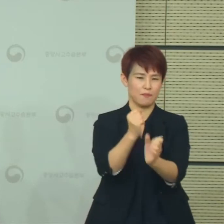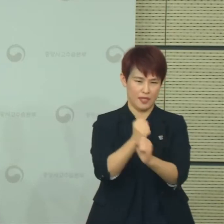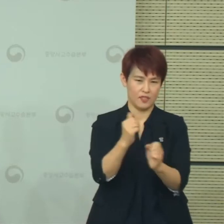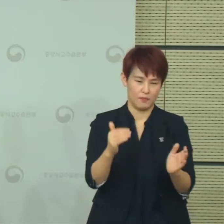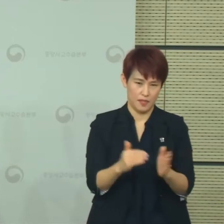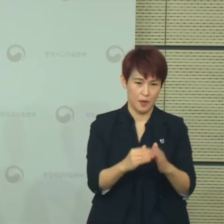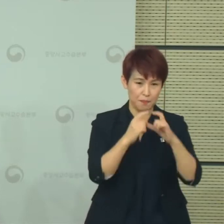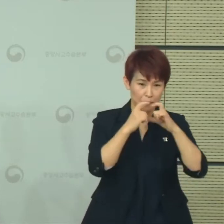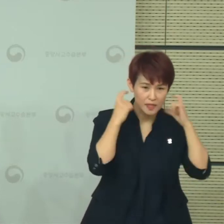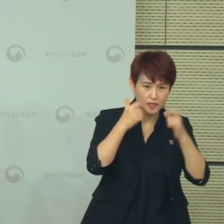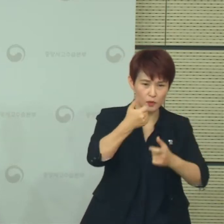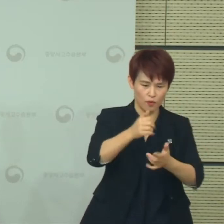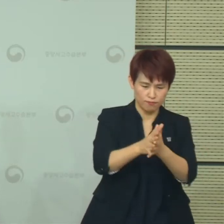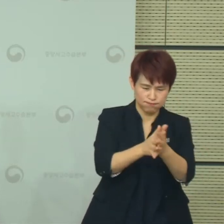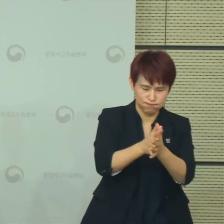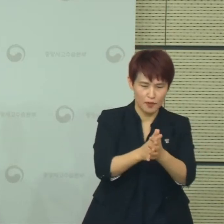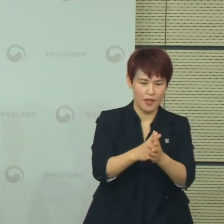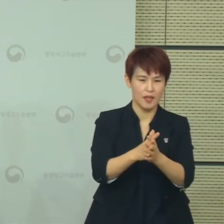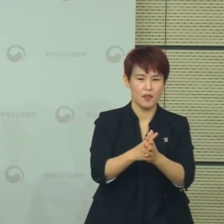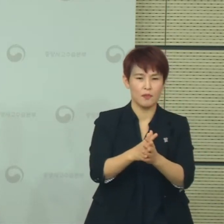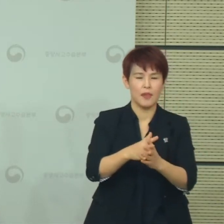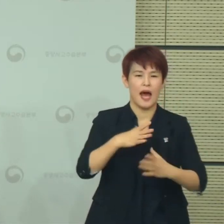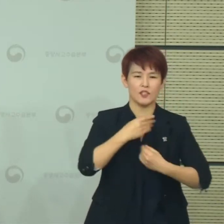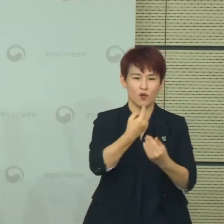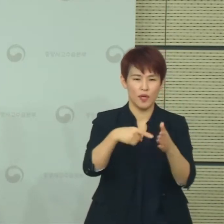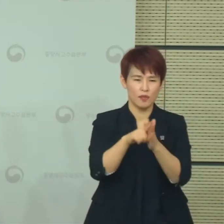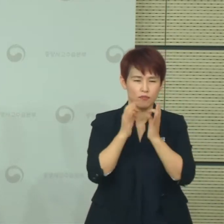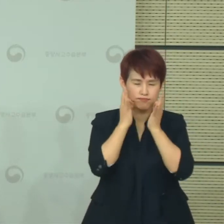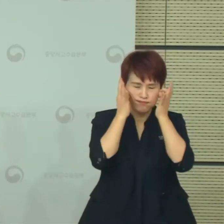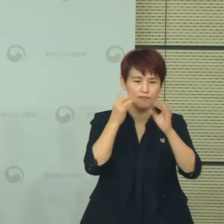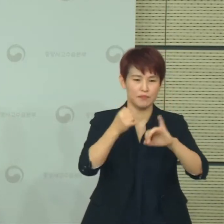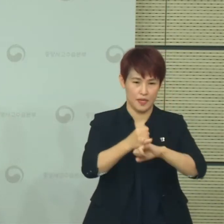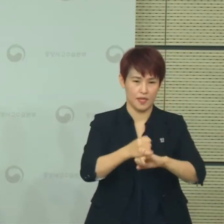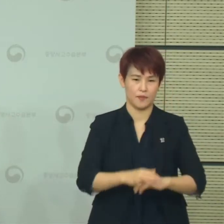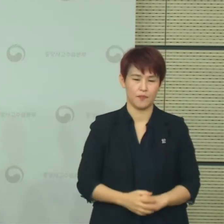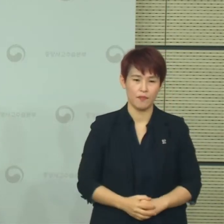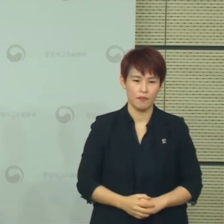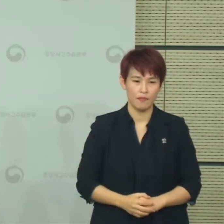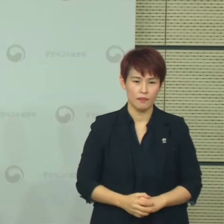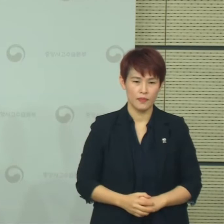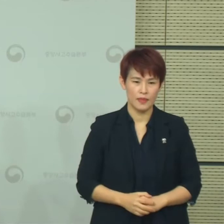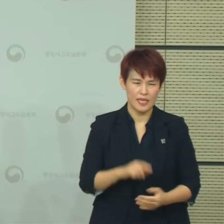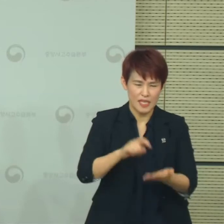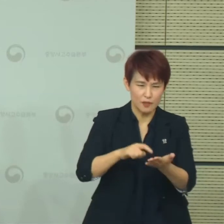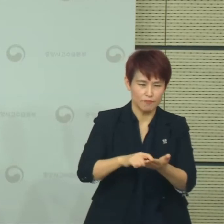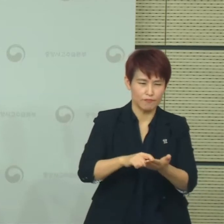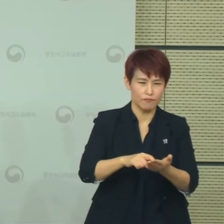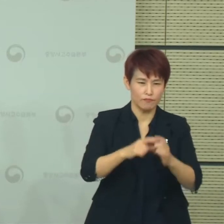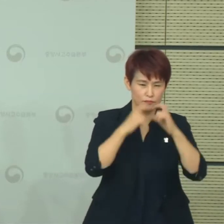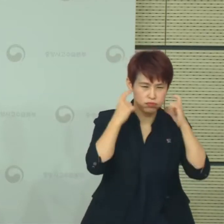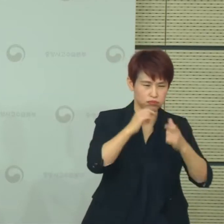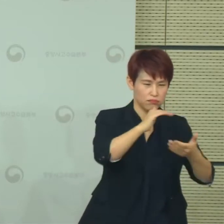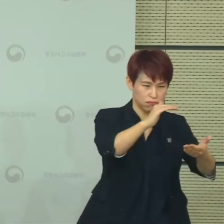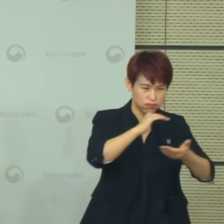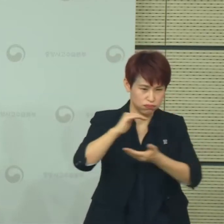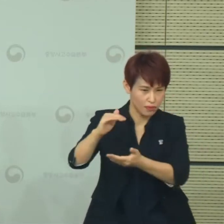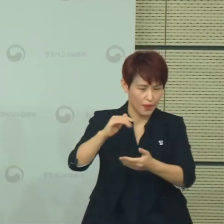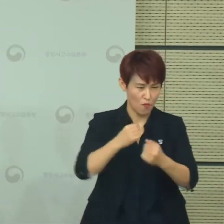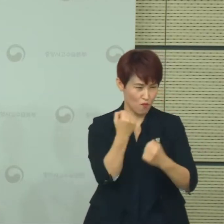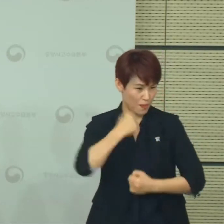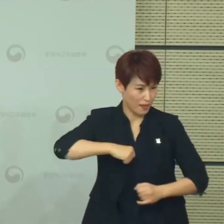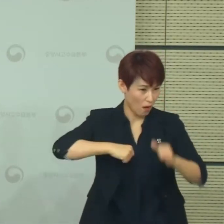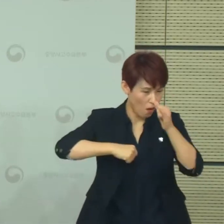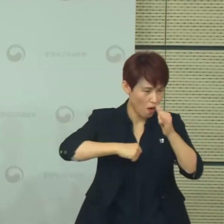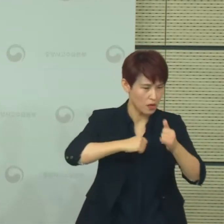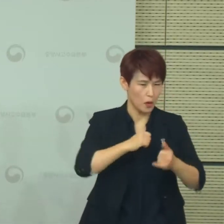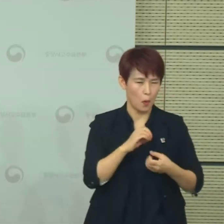손소독제 안정화에 최선을 다할 계획입니다. 정부는 개정된 긴급수급 조정조치를 위반하는 행위나